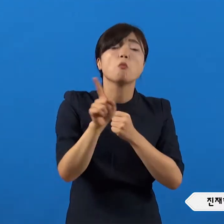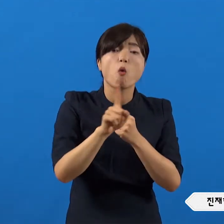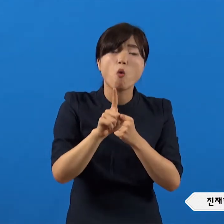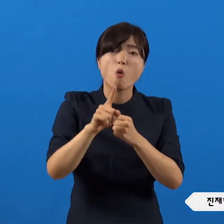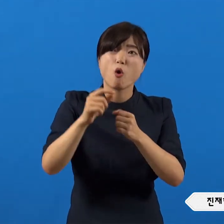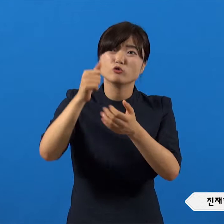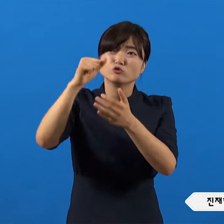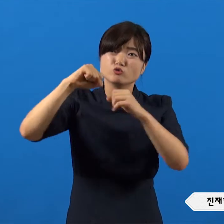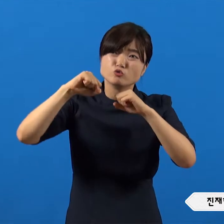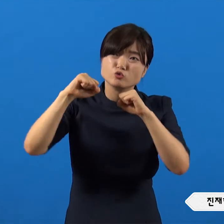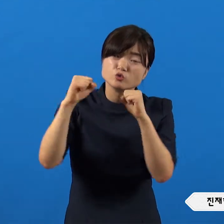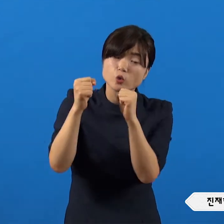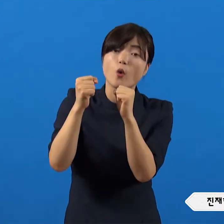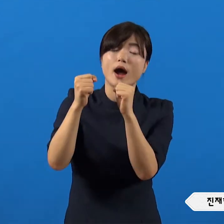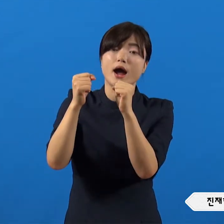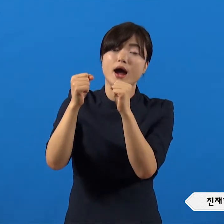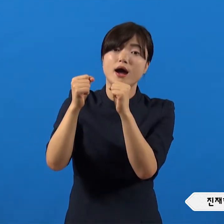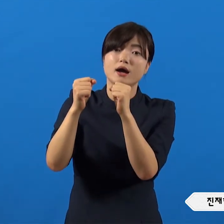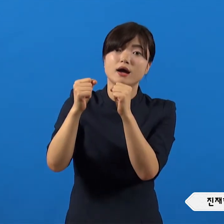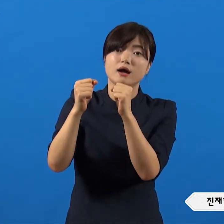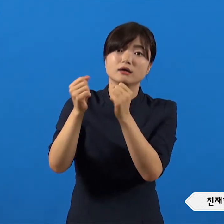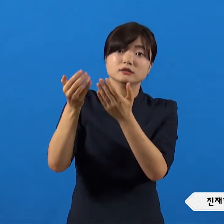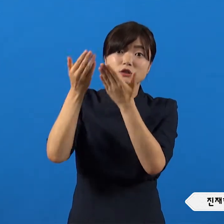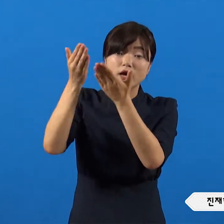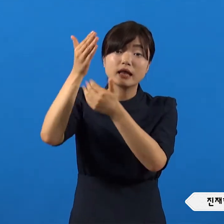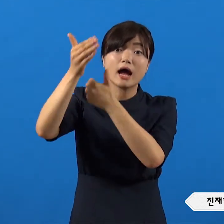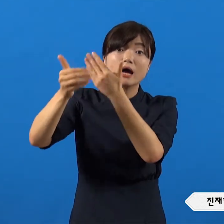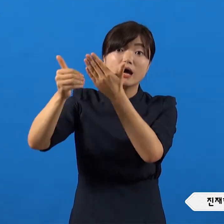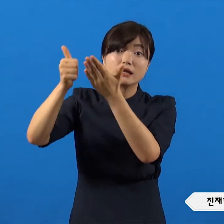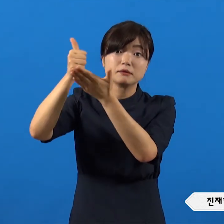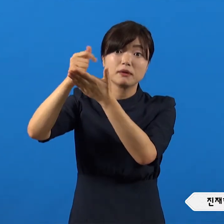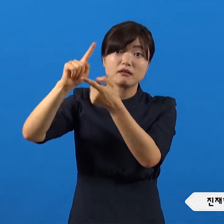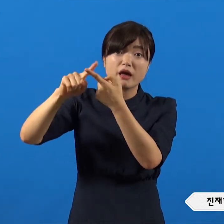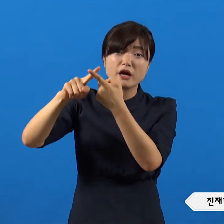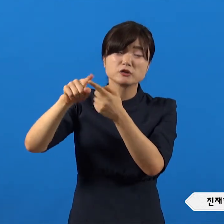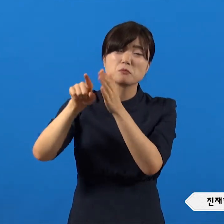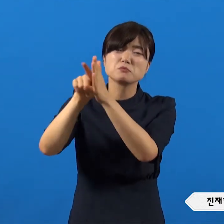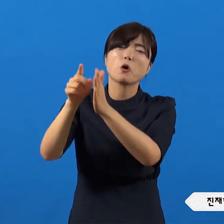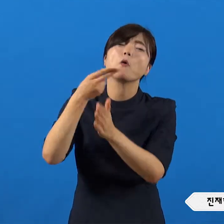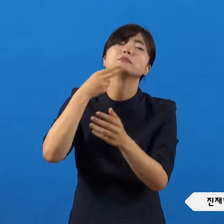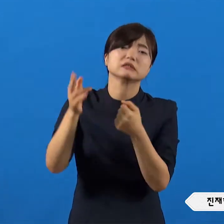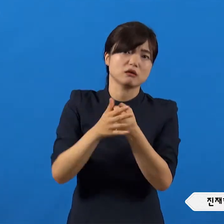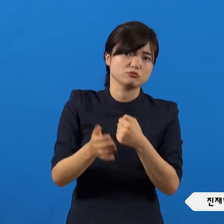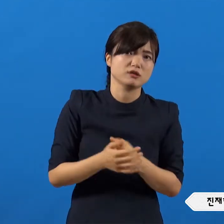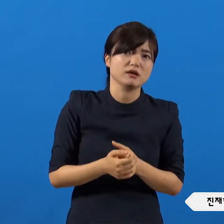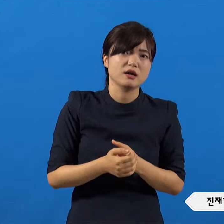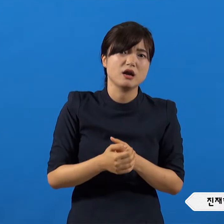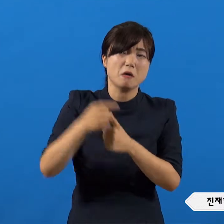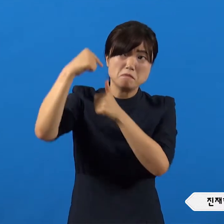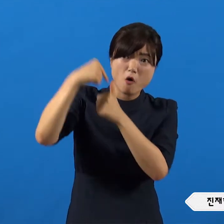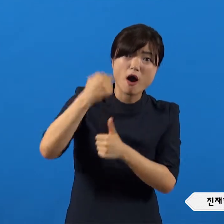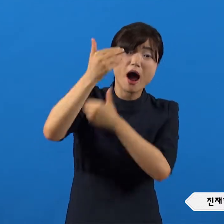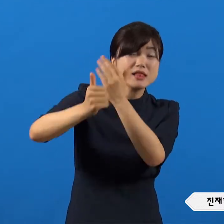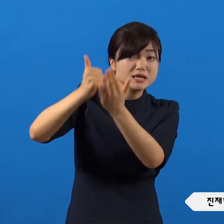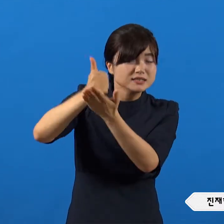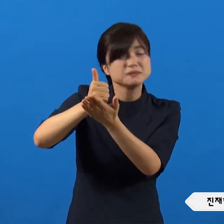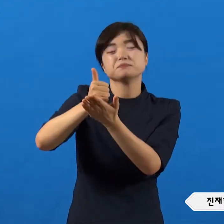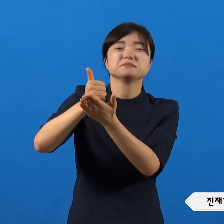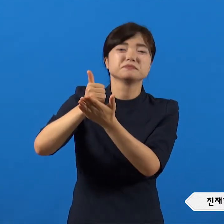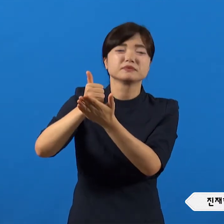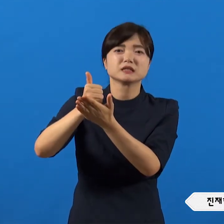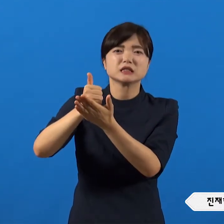대상을 향해 신뢰가, 믿음이 없기 때문이 아닙니까? 우리에게 명령하시고 말씀하신 하나님,